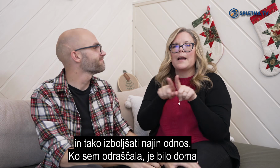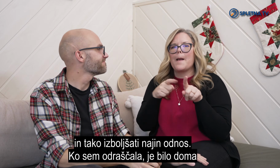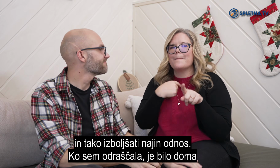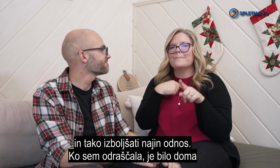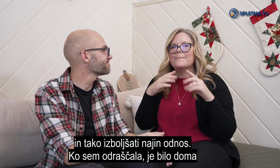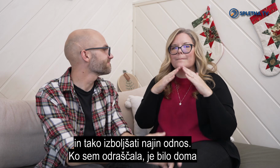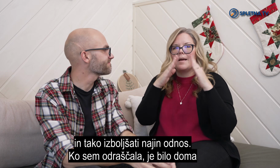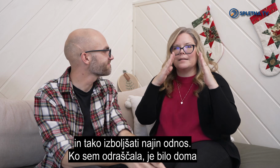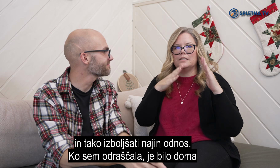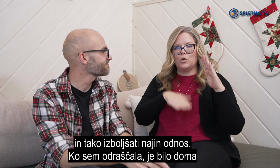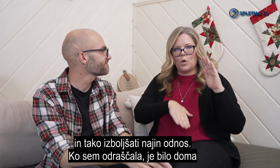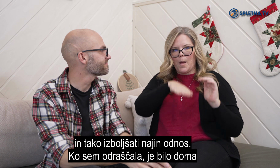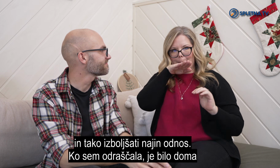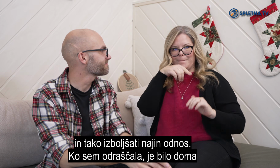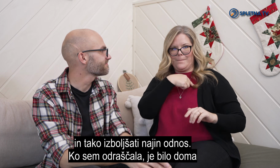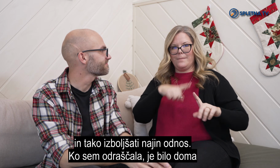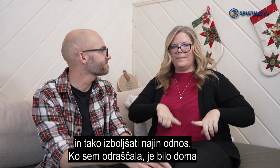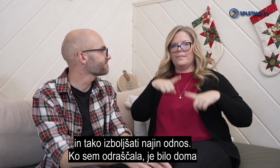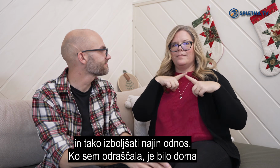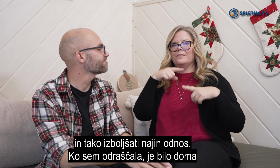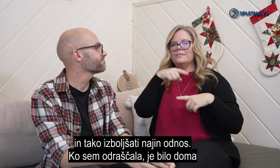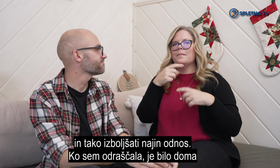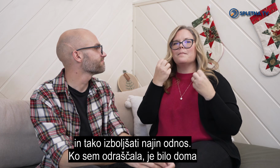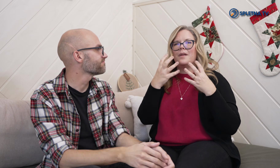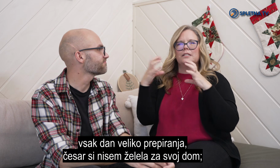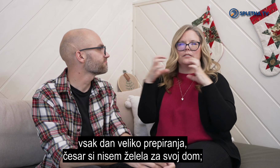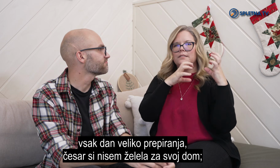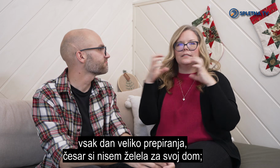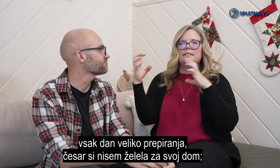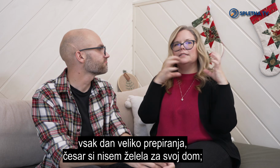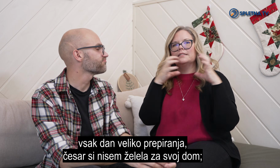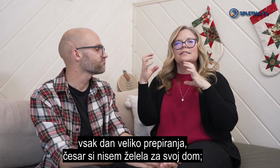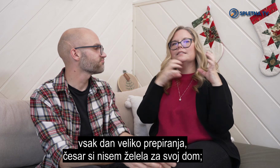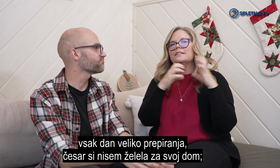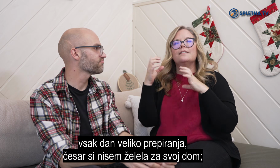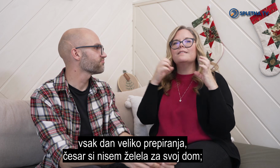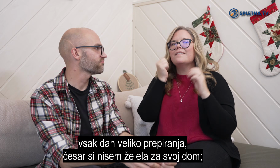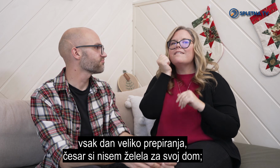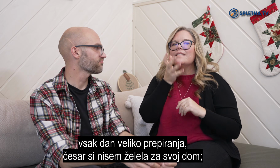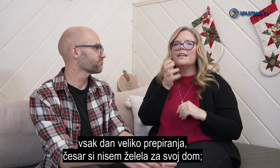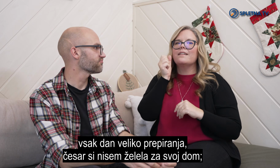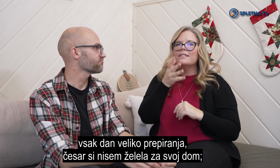Ko sem odraščala, je bilo doma vsak dan veliko prepiranja, česar si nisem želela za svoj dom. Želela sem si le